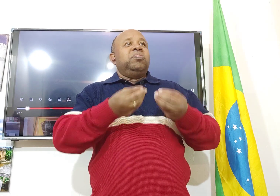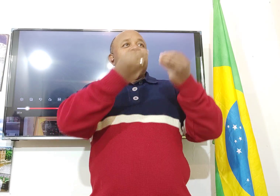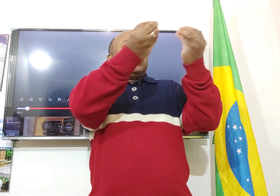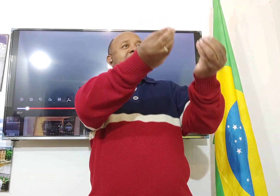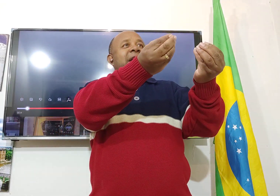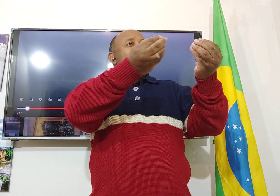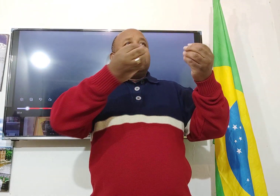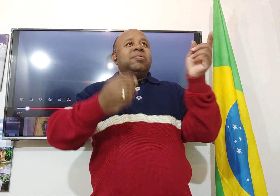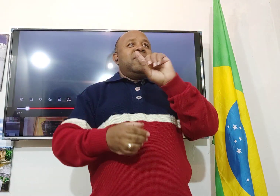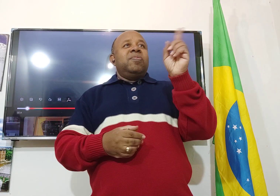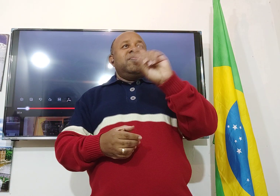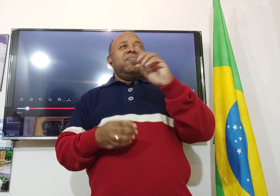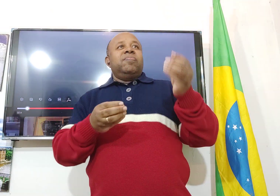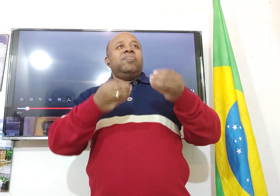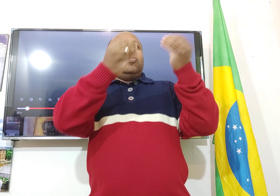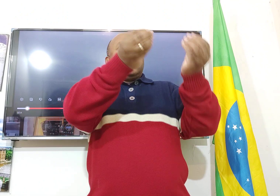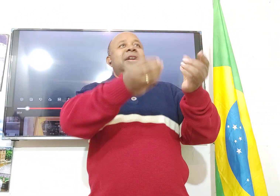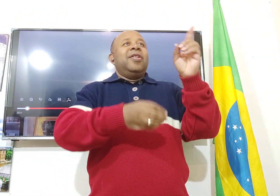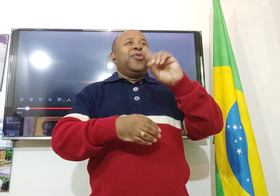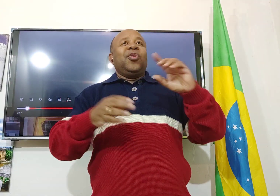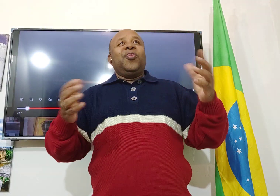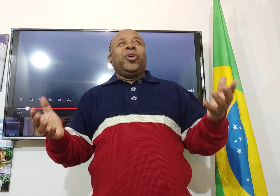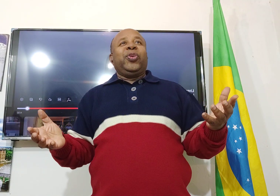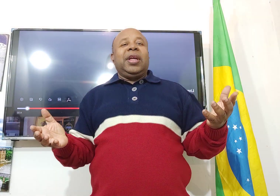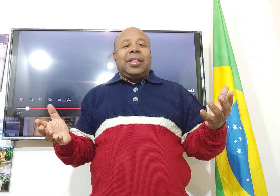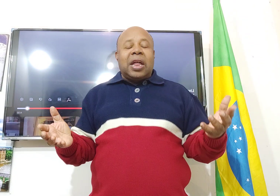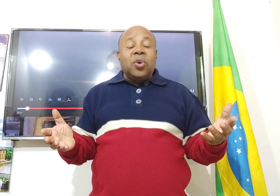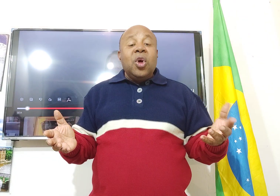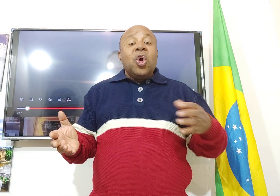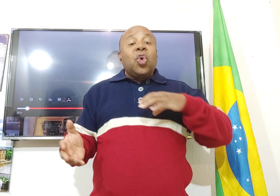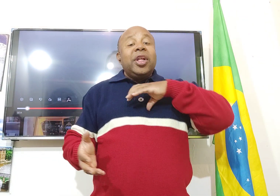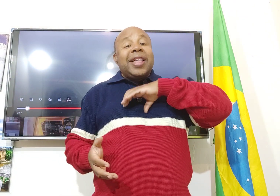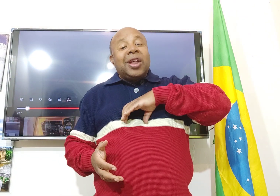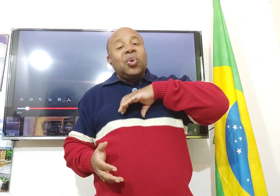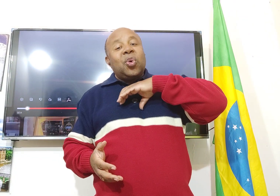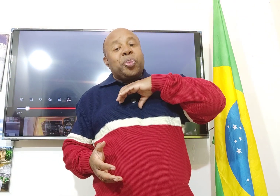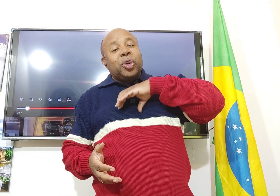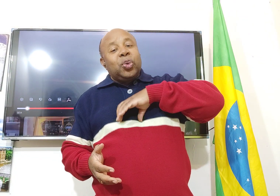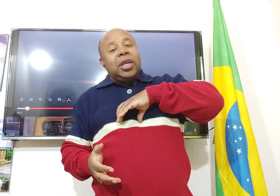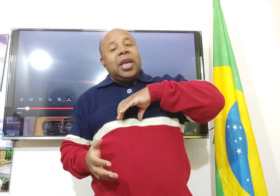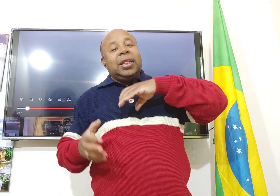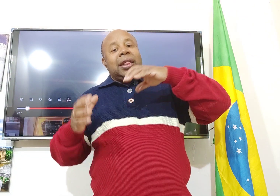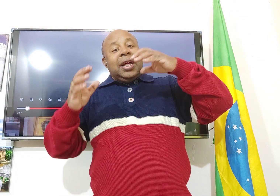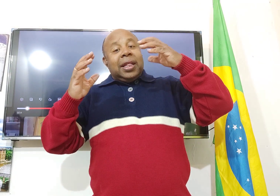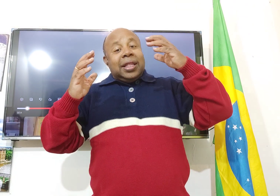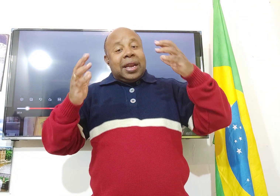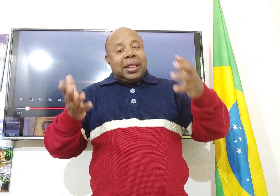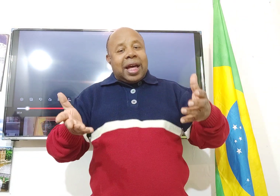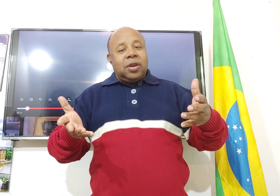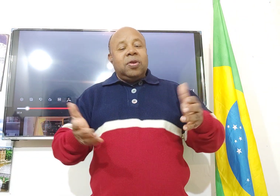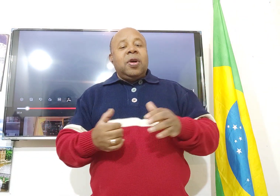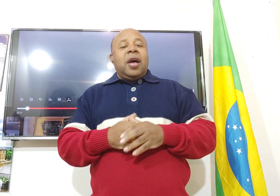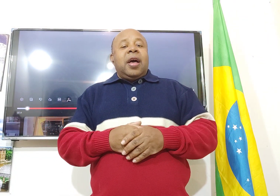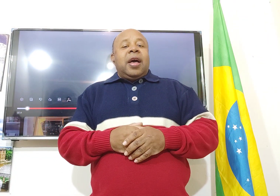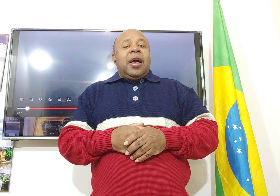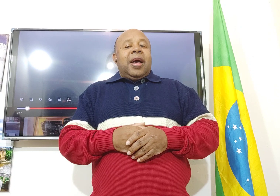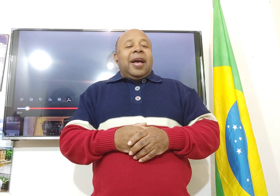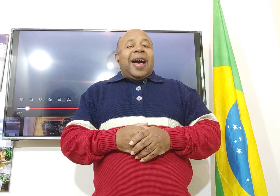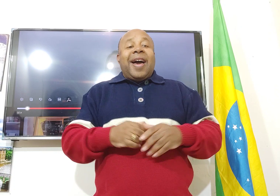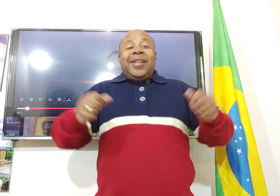Não dá. Não. Não dá, não. Ficou portuguesado. Cuidado com o português finalizado. Aí o